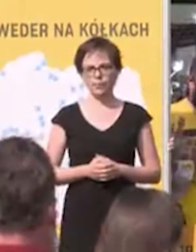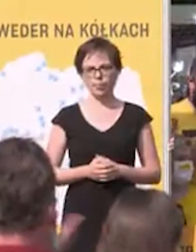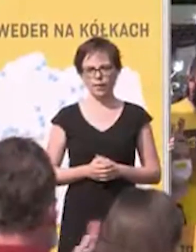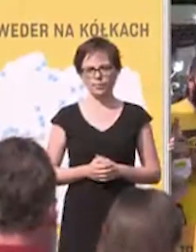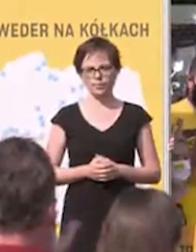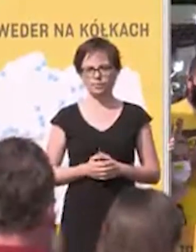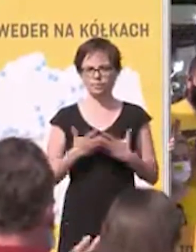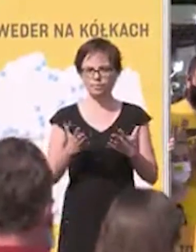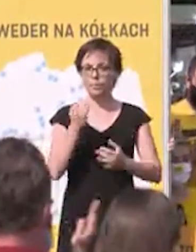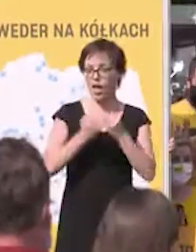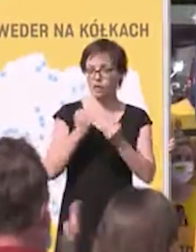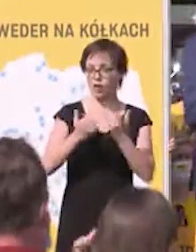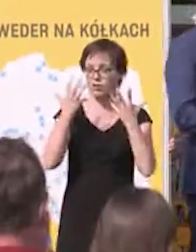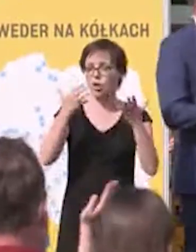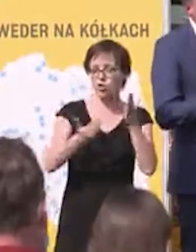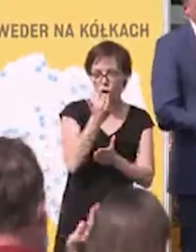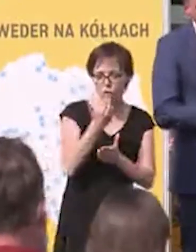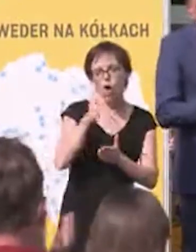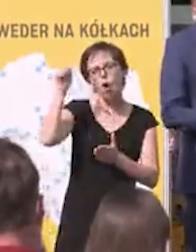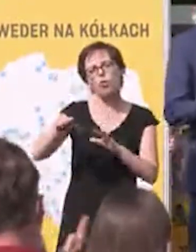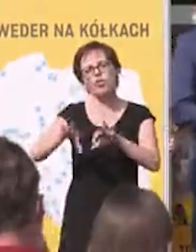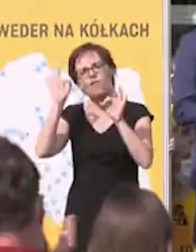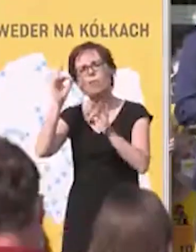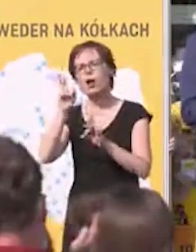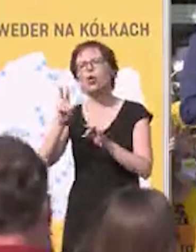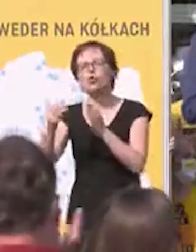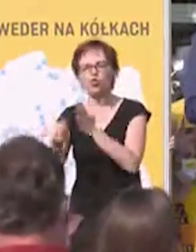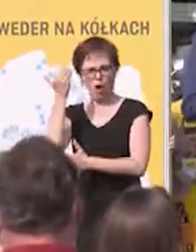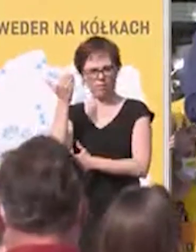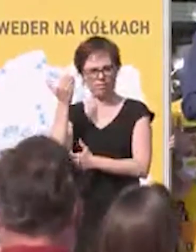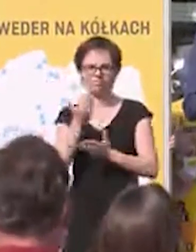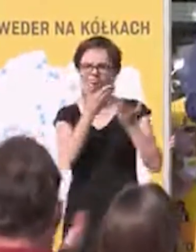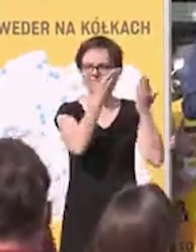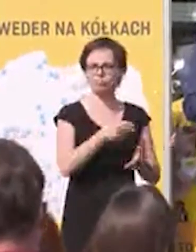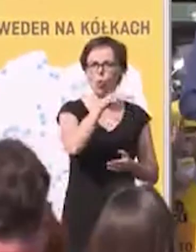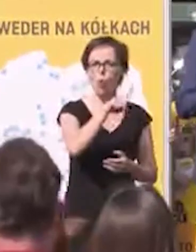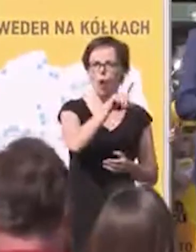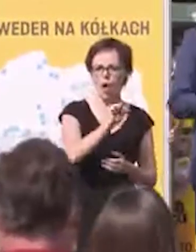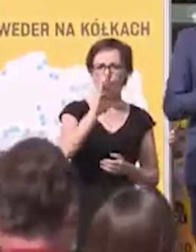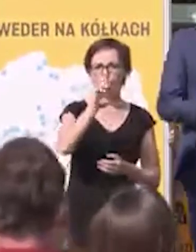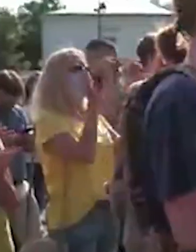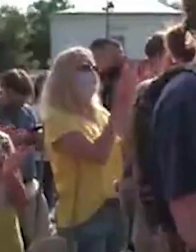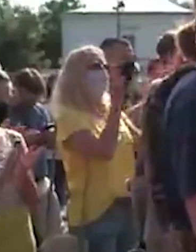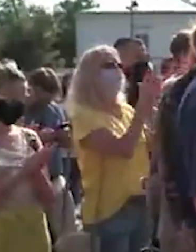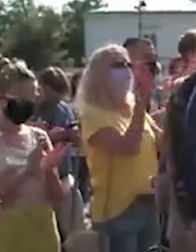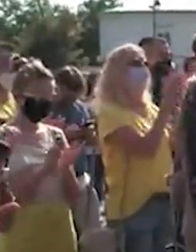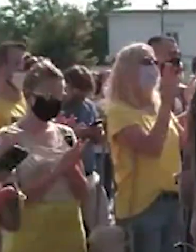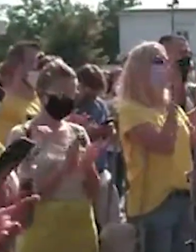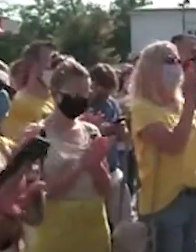Jeśli chcemy czegoś nowego, musimy wybrać kogoś nowego. Ula Brzezińska-Hołownia. Dziękujemy.